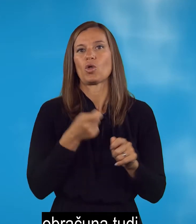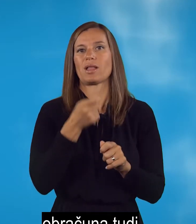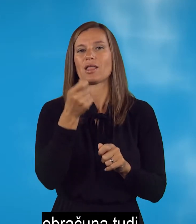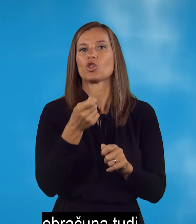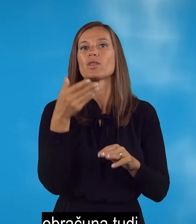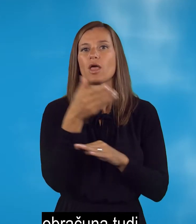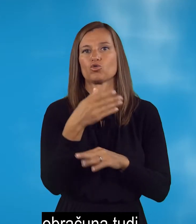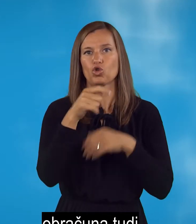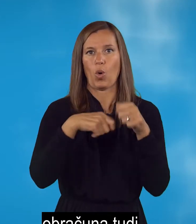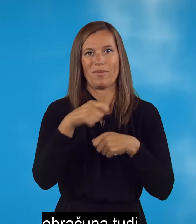davčno obveznost.